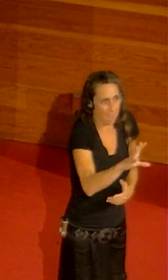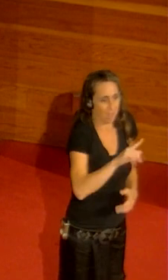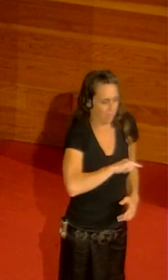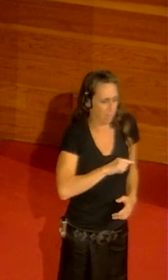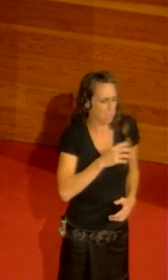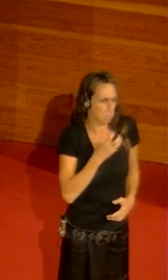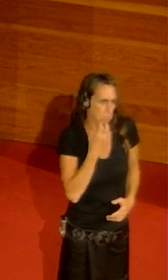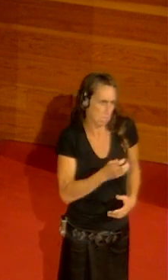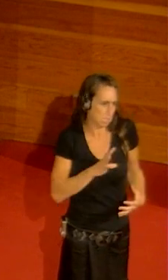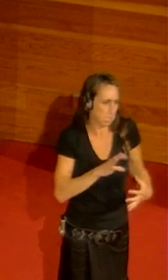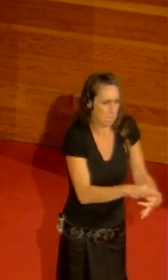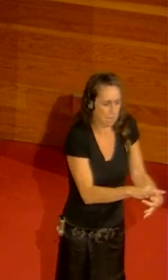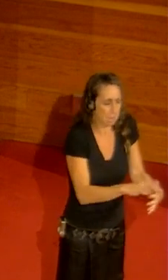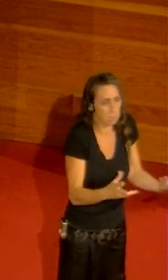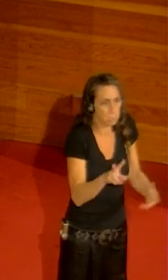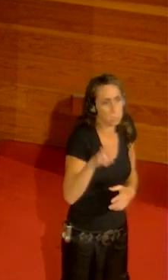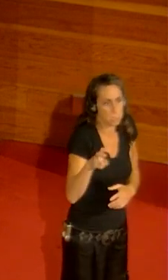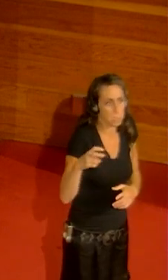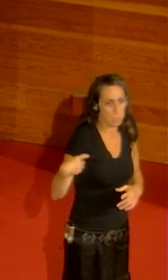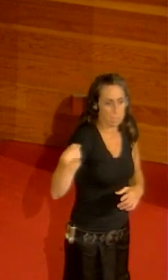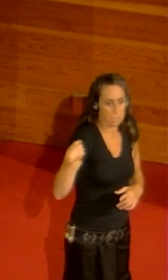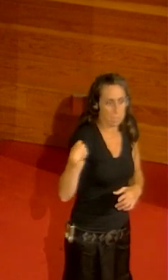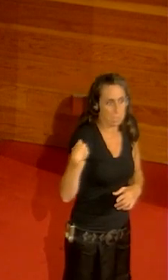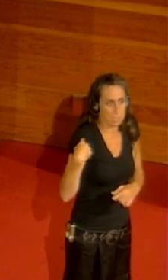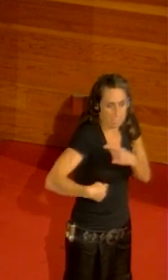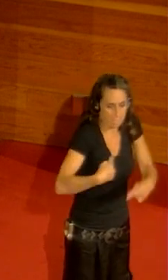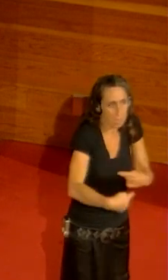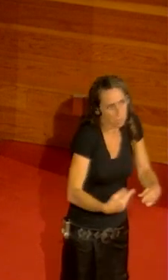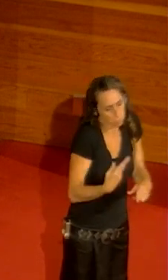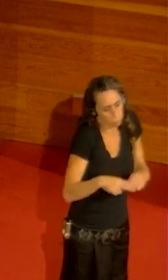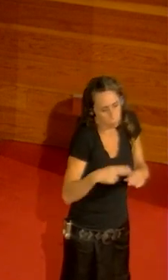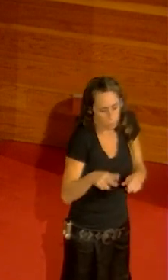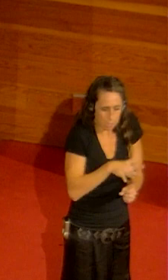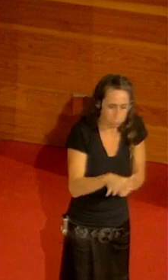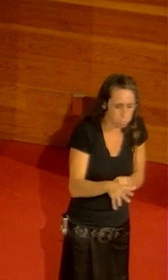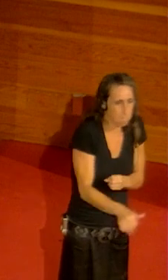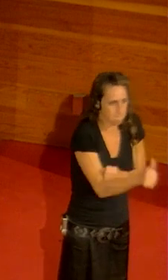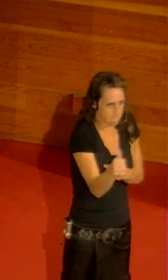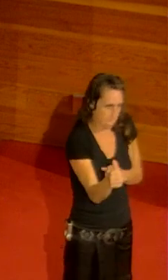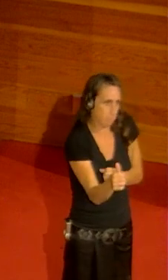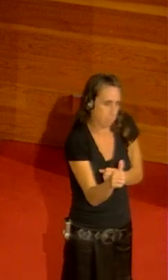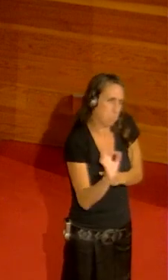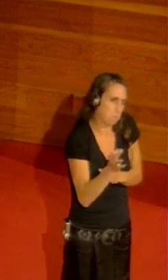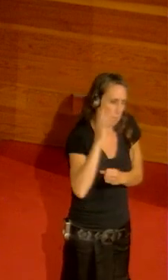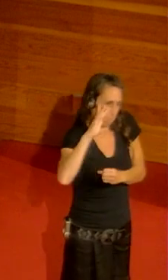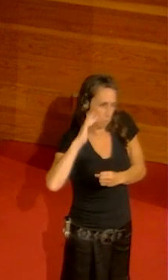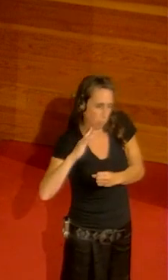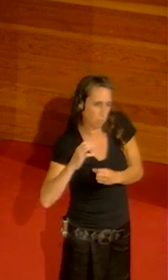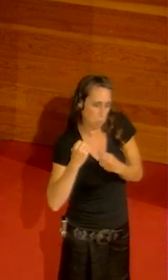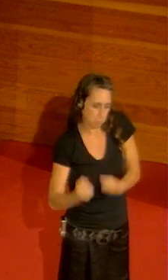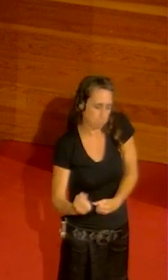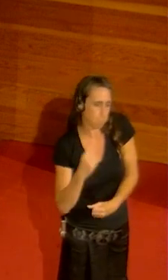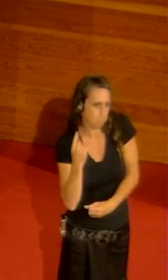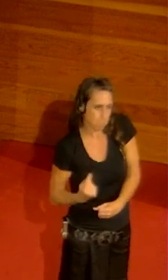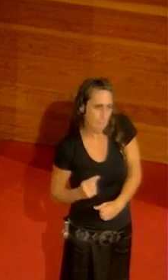nuevas generaciones sí que están más politizadas aunque sean Ultra ortodoxos pero sí que defienden la